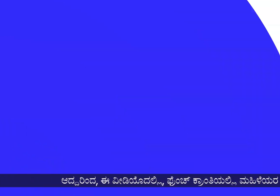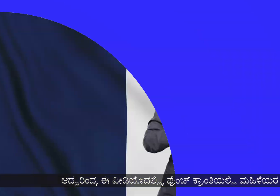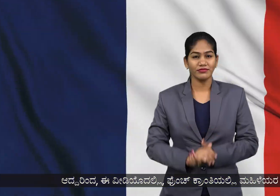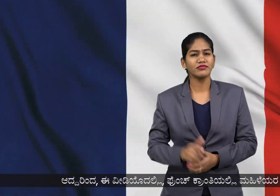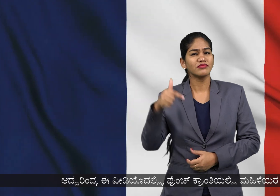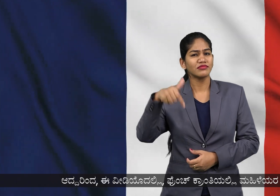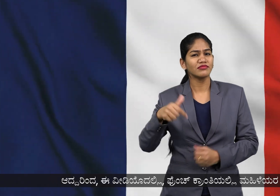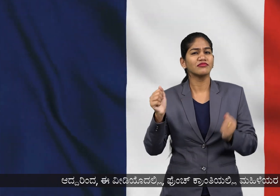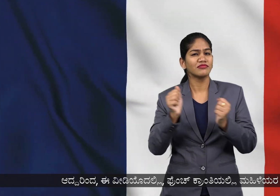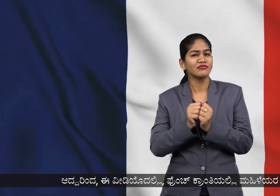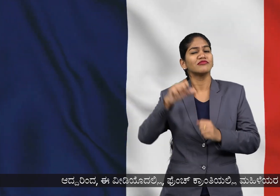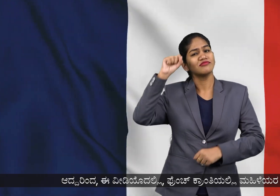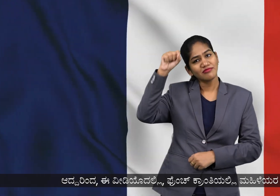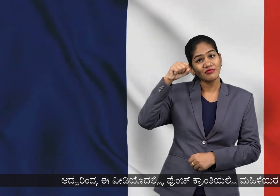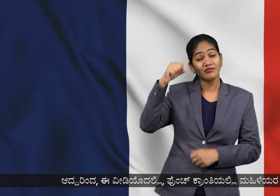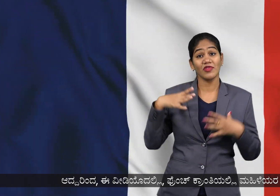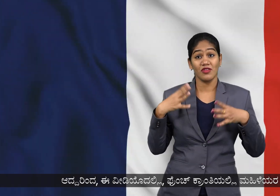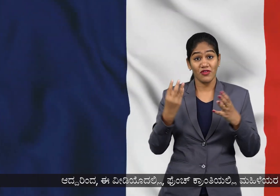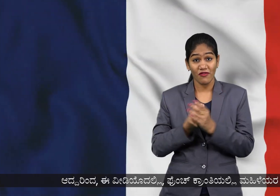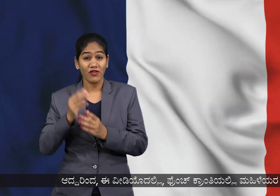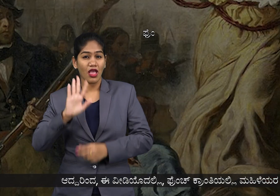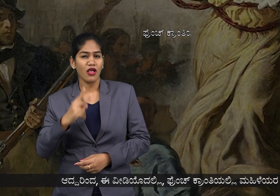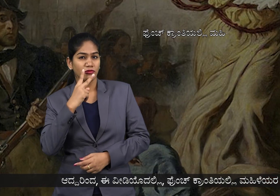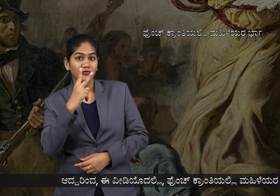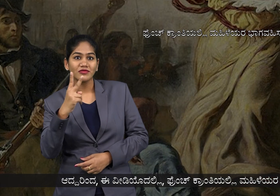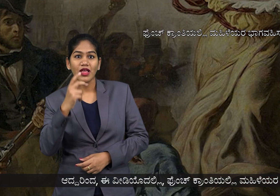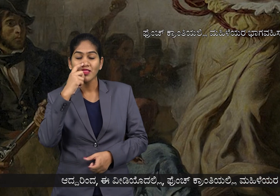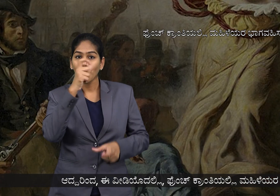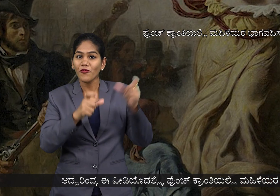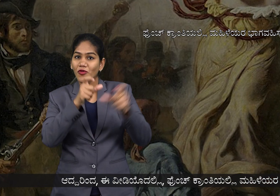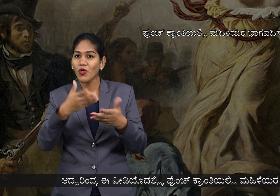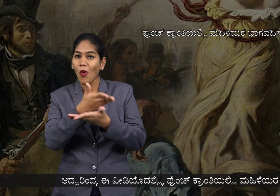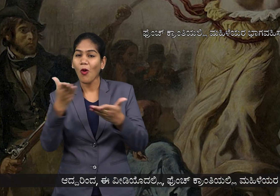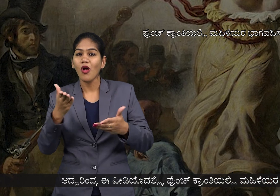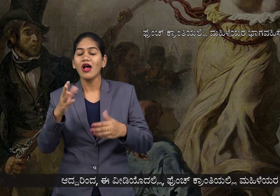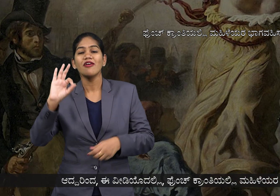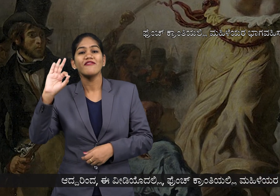ಆದ್ರಿಂದ ಈ ವಿಡಿಯೋದಲ್ಲಿ ಫ್ರೆಂಚ್ ಕ್ರಾಂತಿಯಲ್ಲಿ ಮಹಿಳೆಯರ ಭಾಗವಹಿಸುವಿಕೆ,